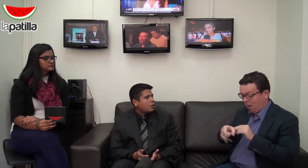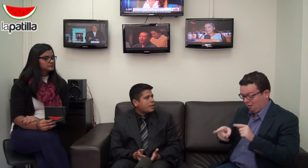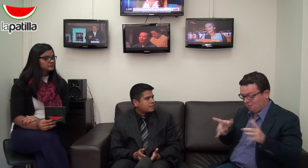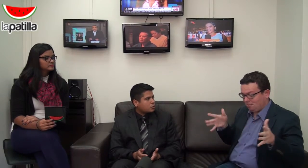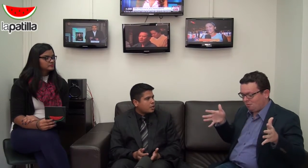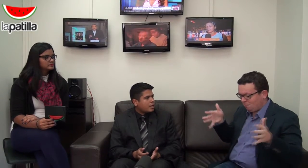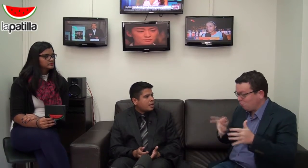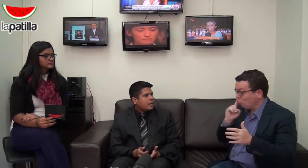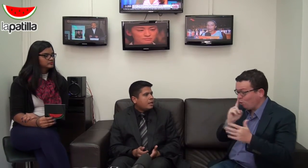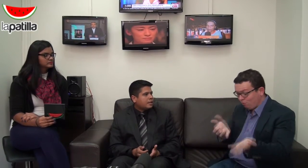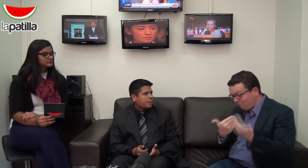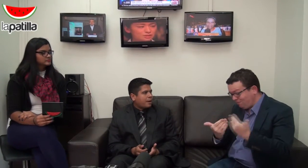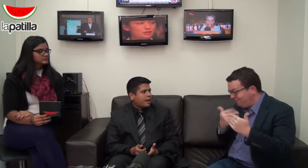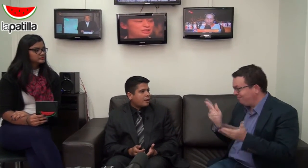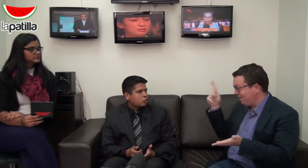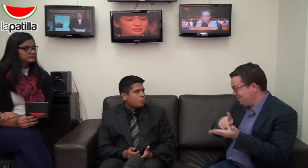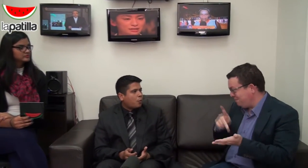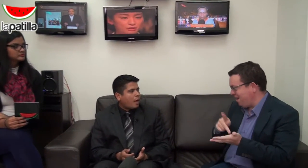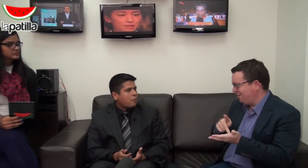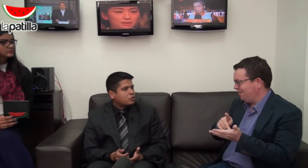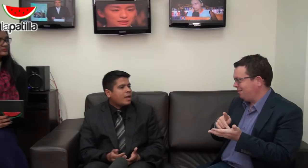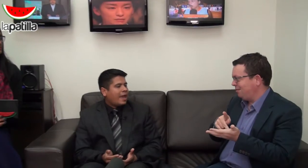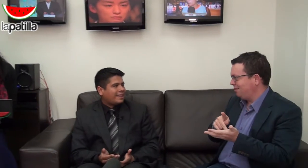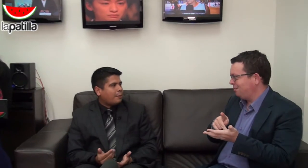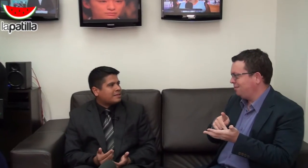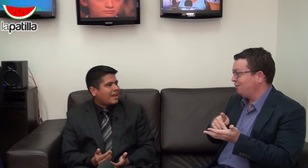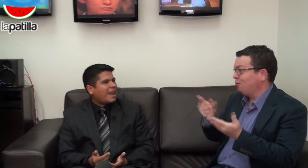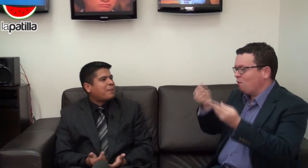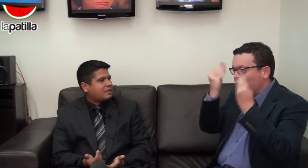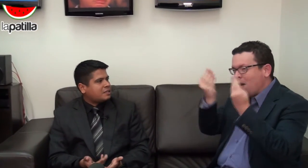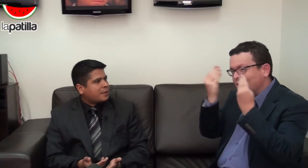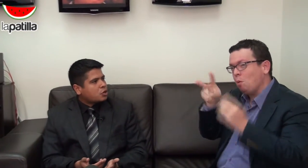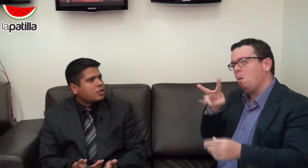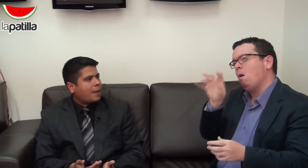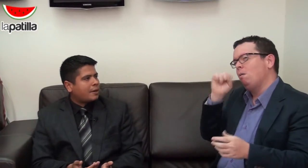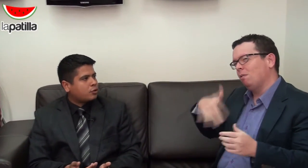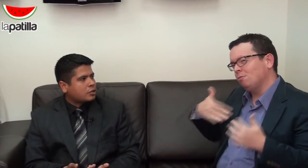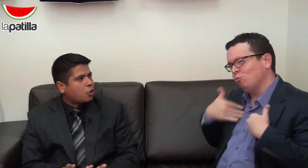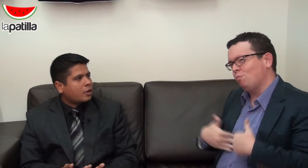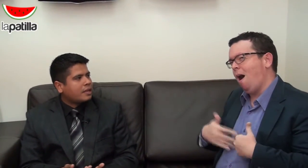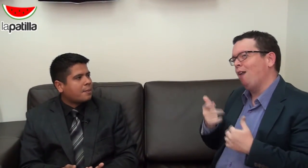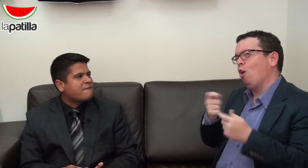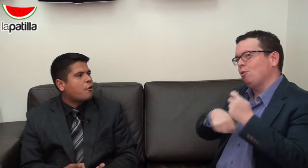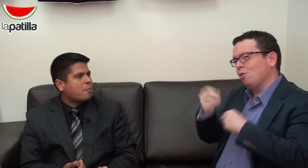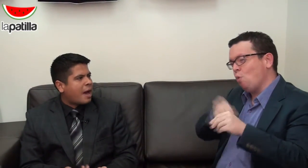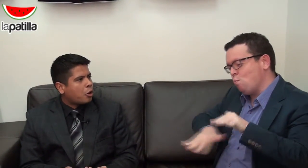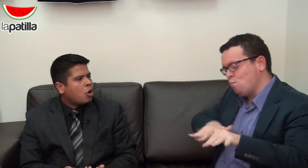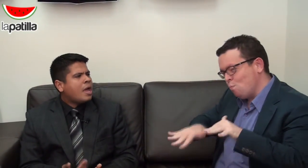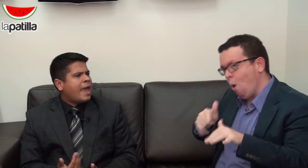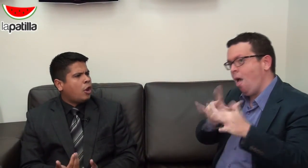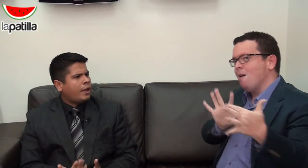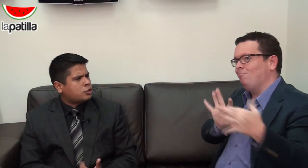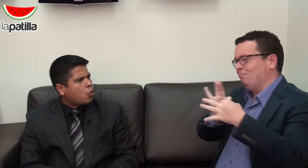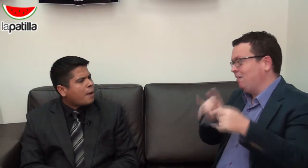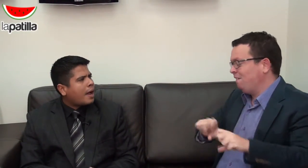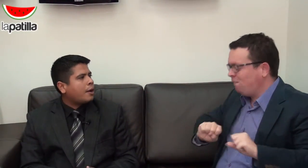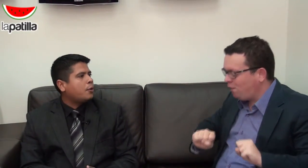y asesoría, de tal manera que nosotros podamos establecer la participación de las personas sordas y también formarlos en los derechos humanos,